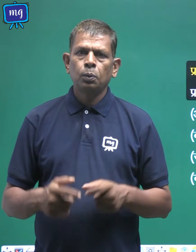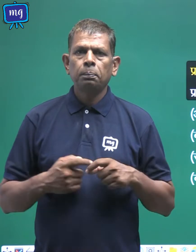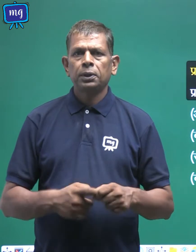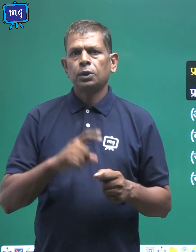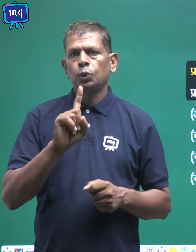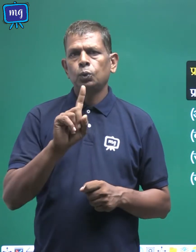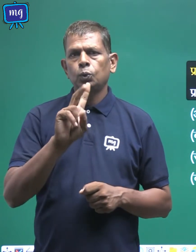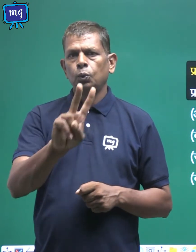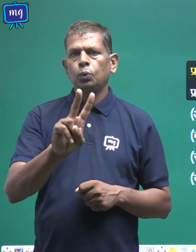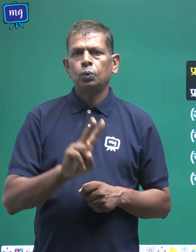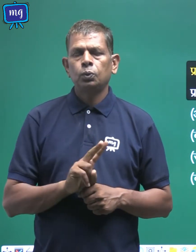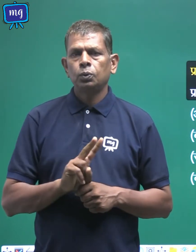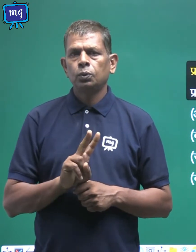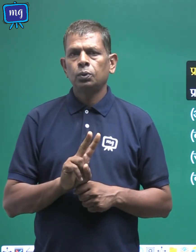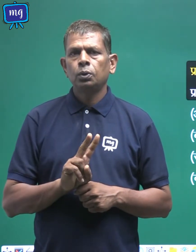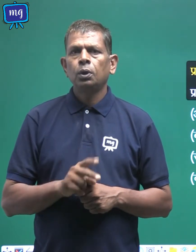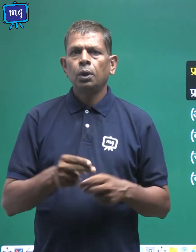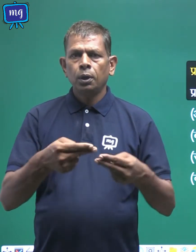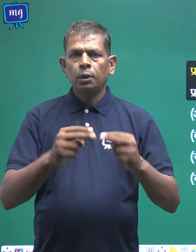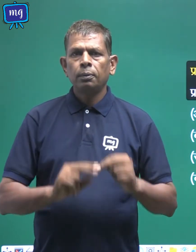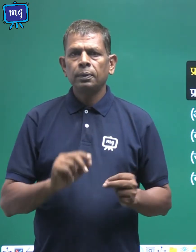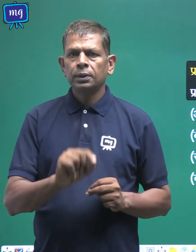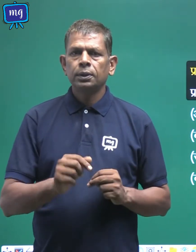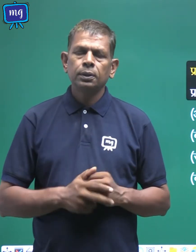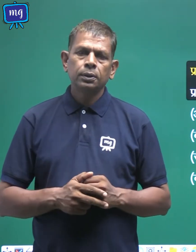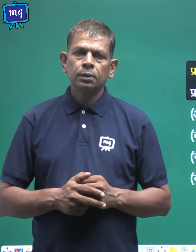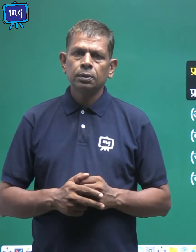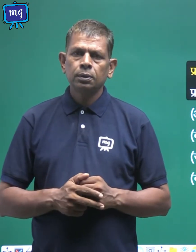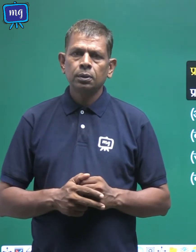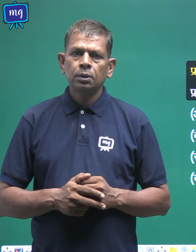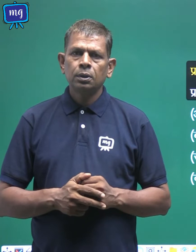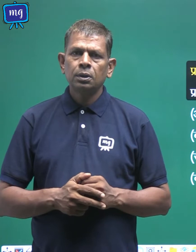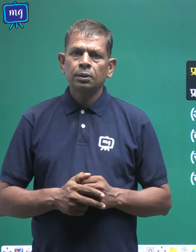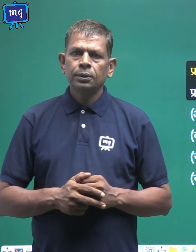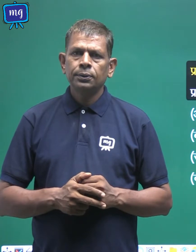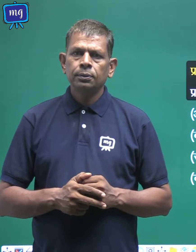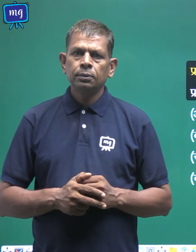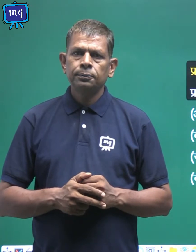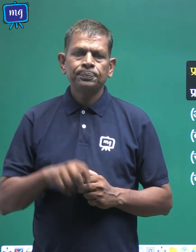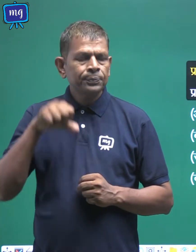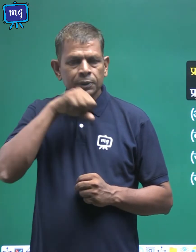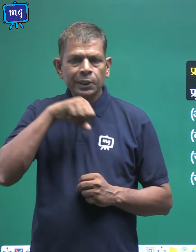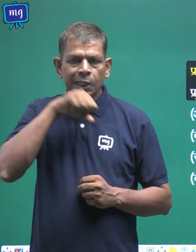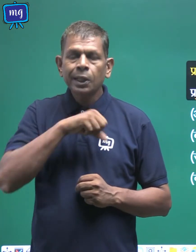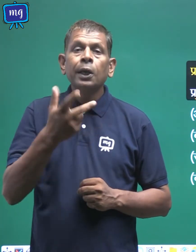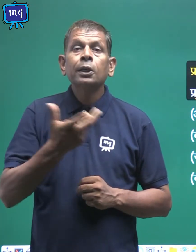प्रश्न 2, निम्न में से शहद किससे प्राप्त होता है?